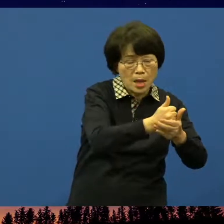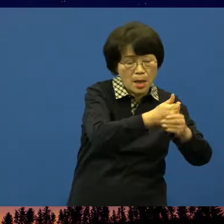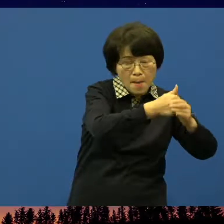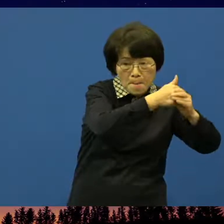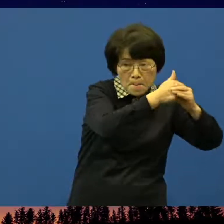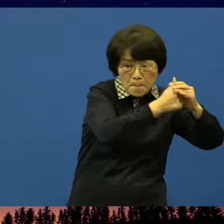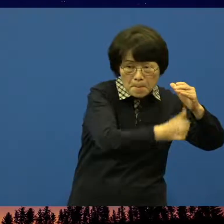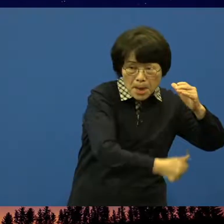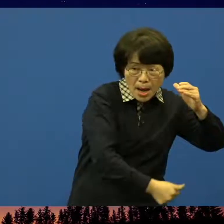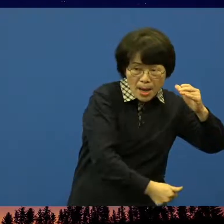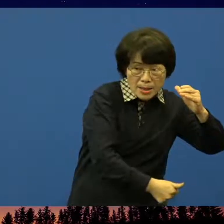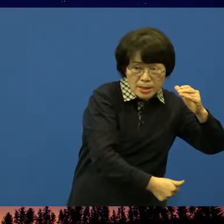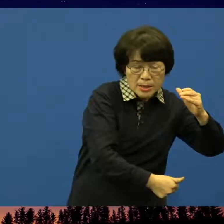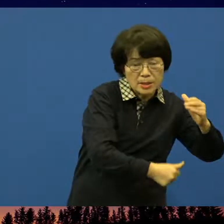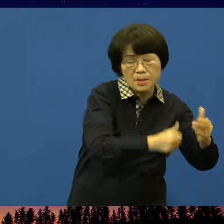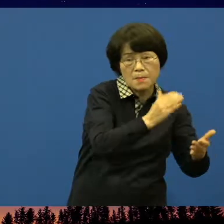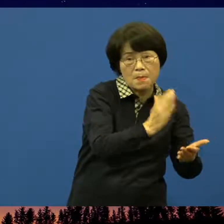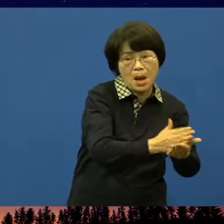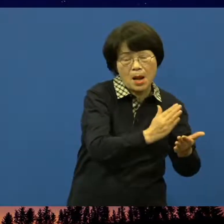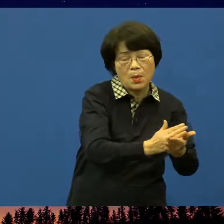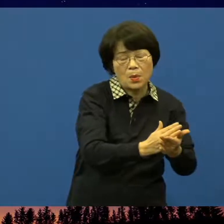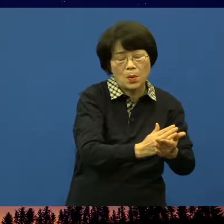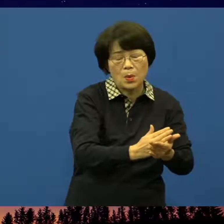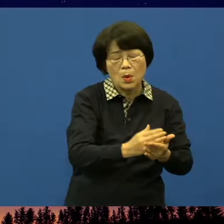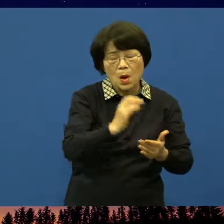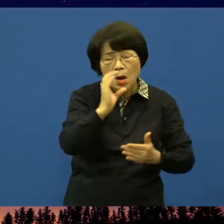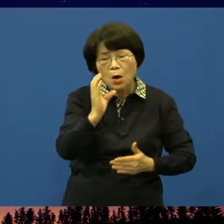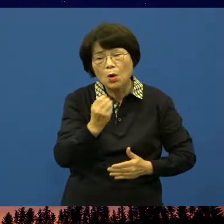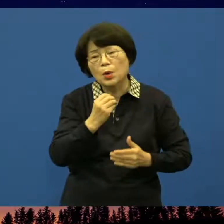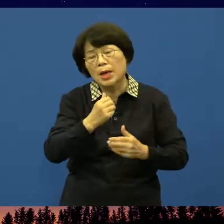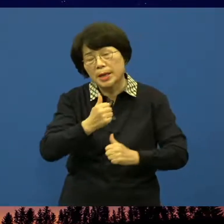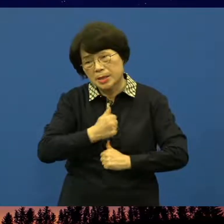문화로부터 우리의 생각을 지켜내는 치열한 싸움을 해야 된다.